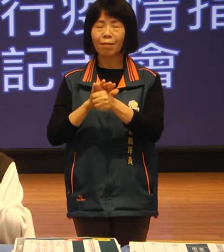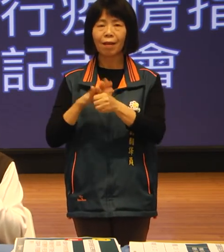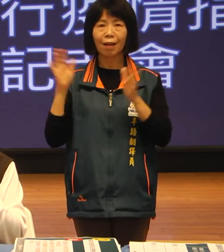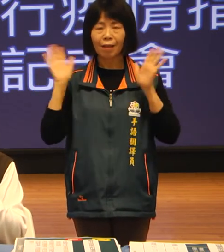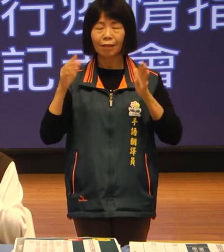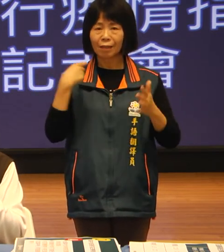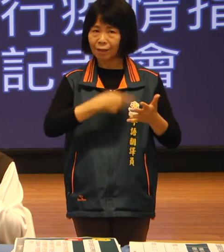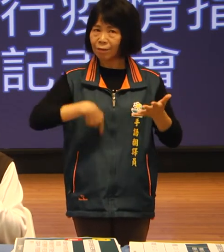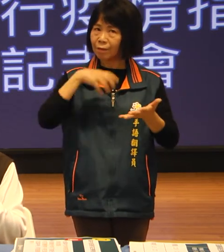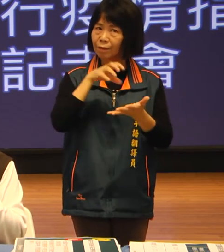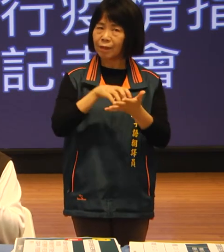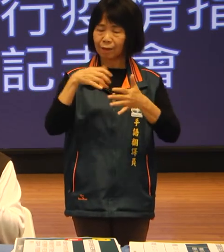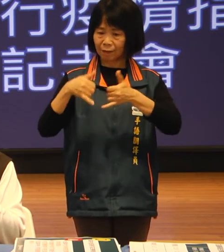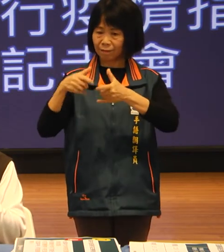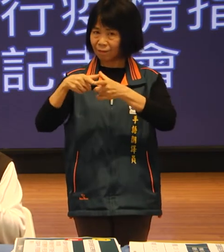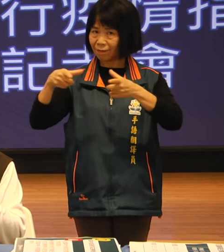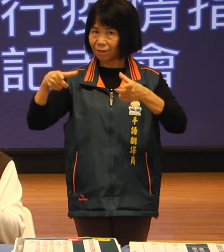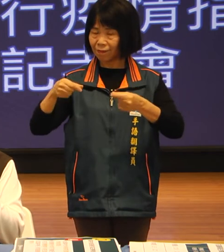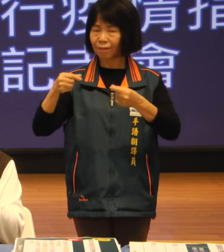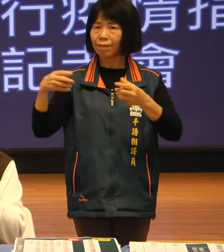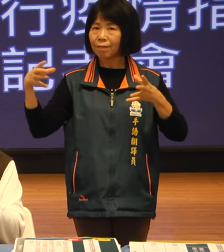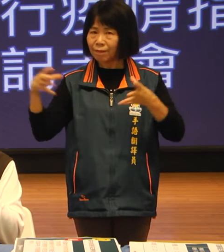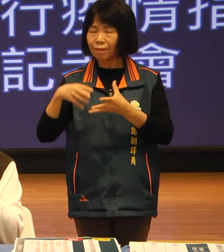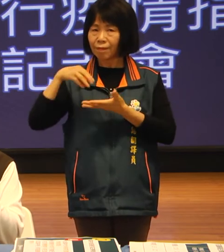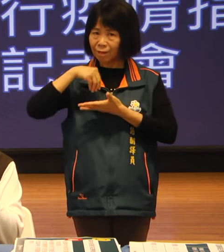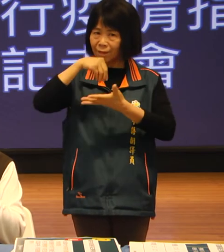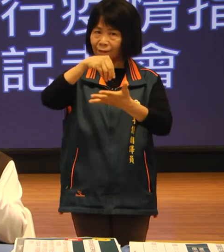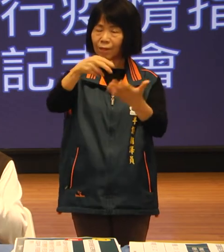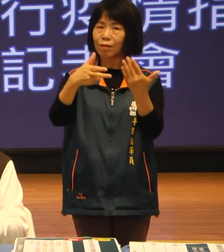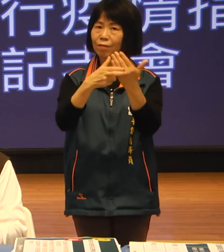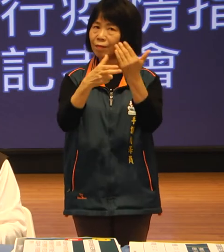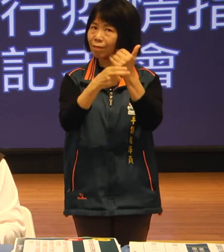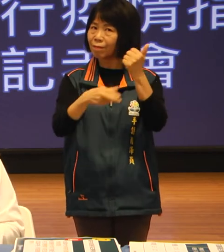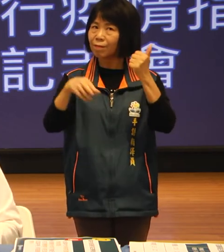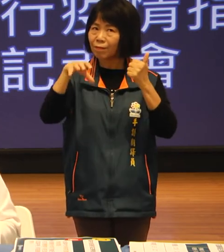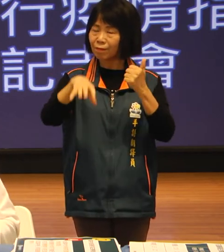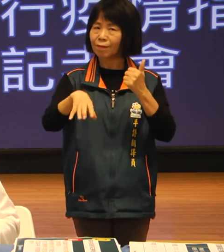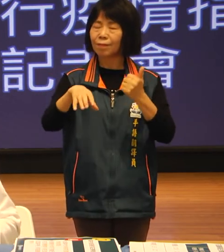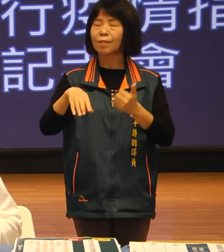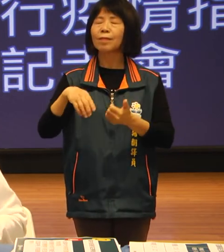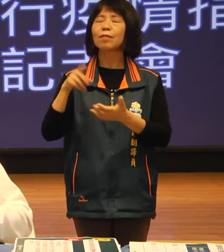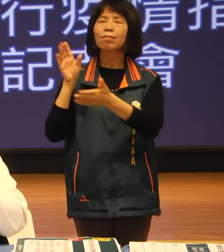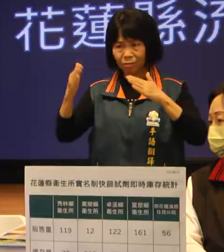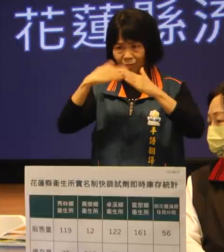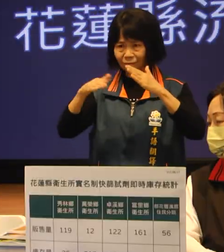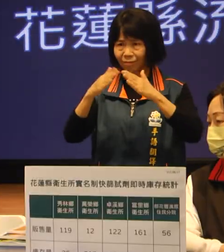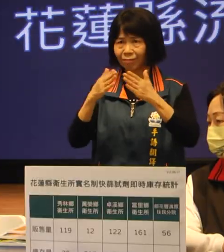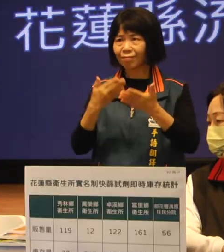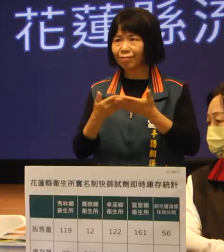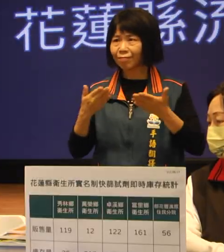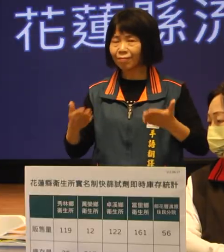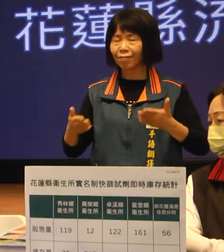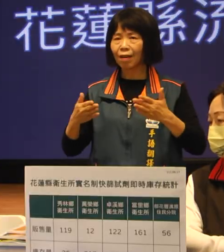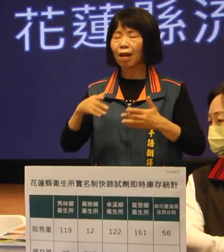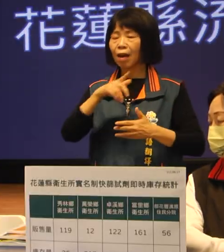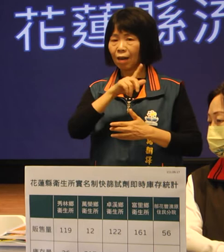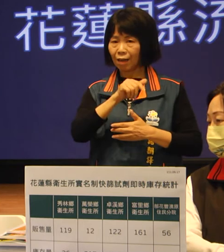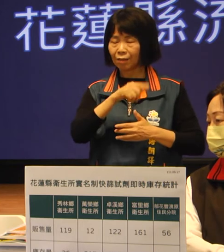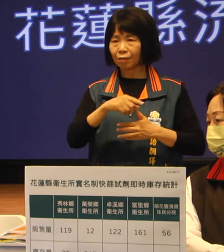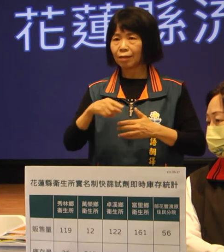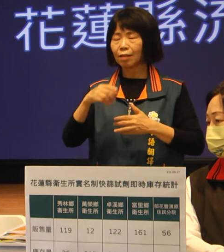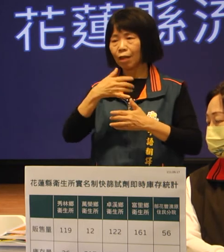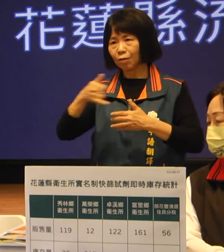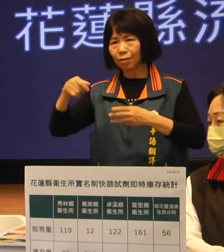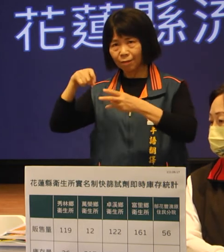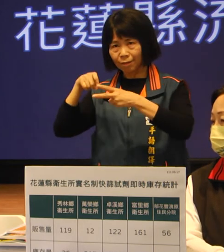份证和健保卡一样带到，拿到卫生所去就可以领，可以代领。 我们的教职员工